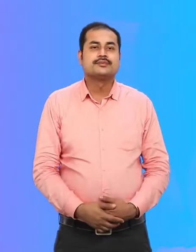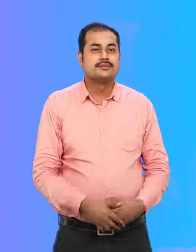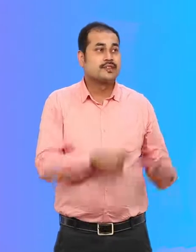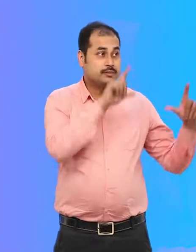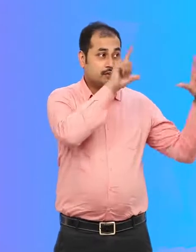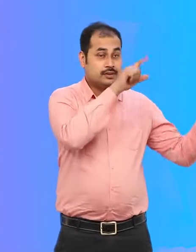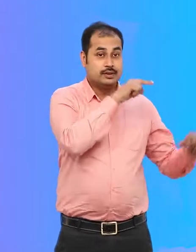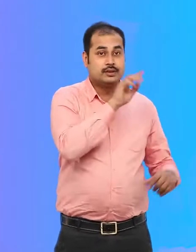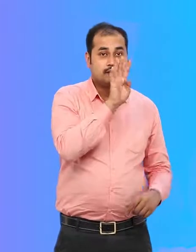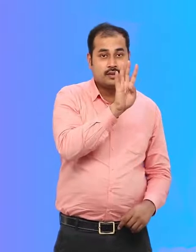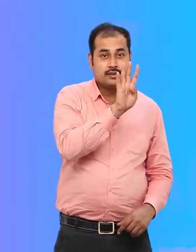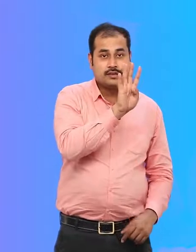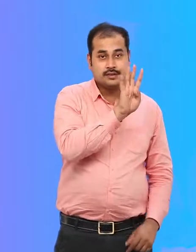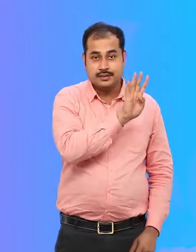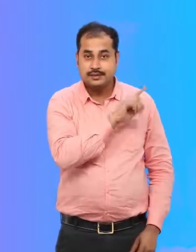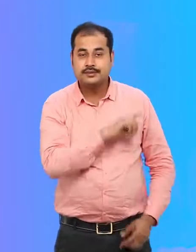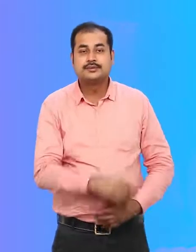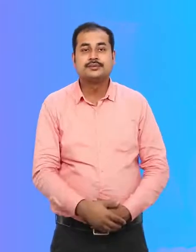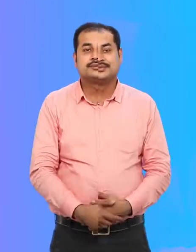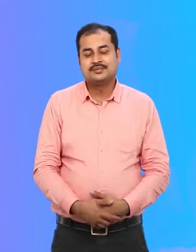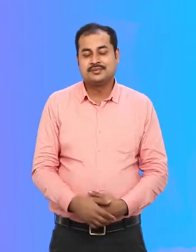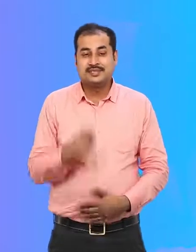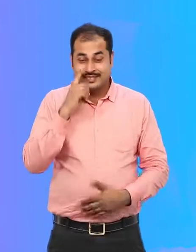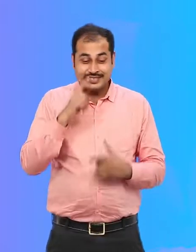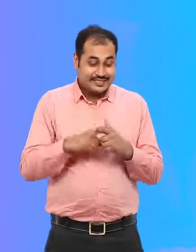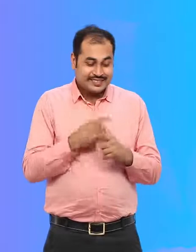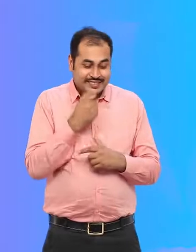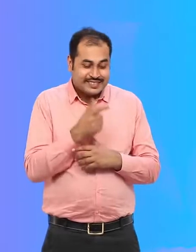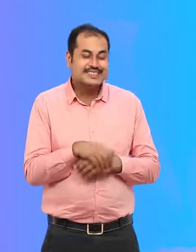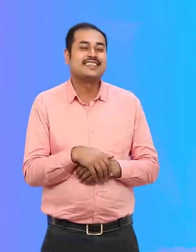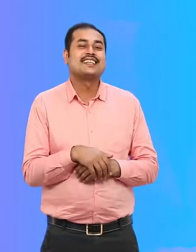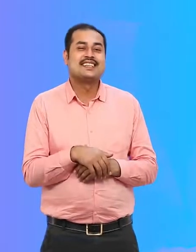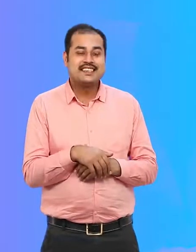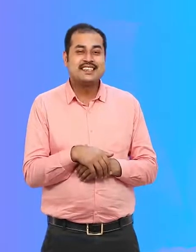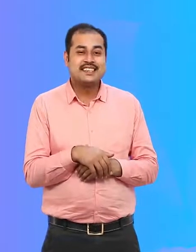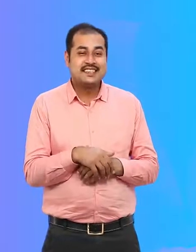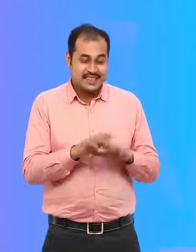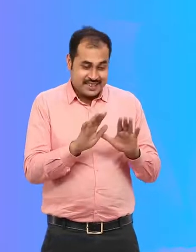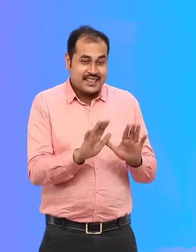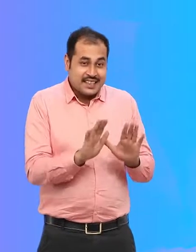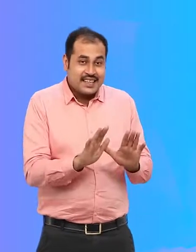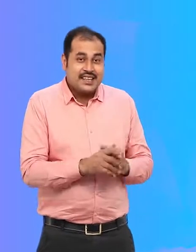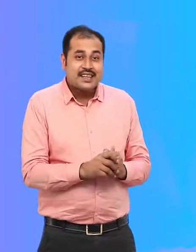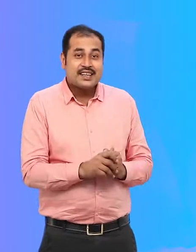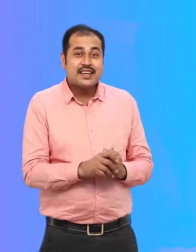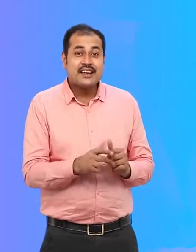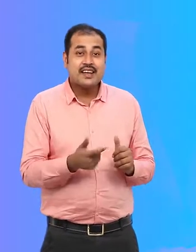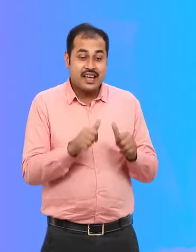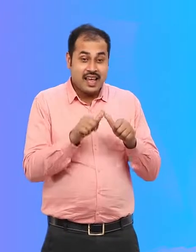और चौथे चित्र में में और ज्योति मैडम प्यार से मुस्कुराती हैं और सुगम में भारत